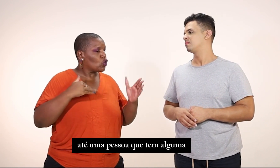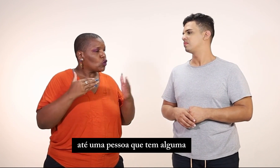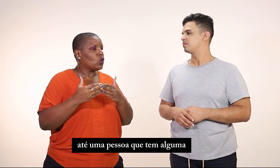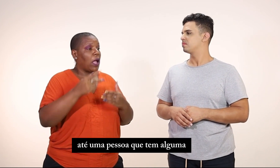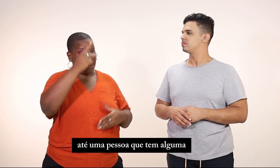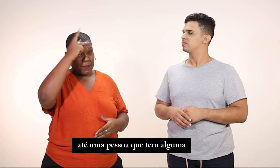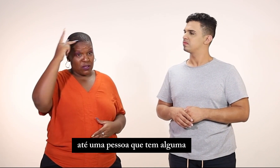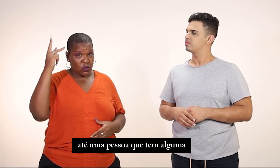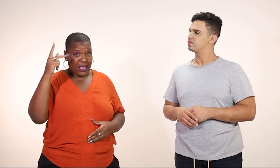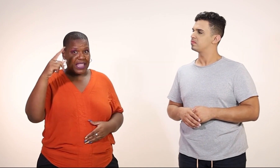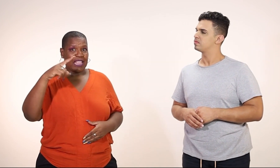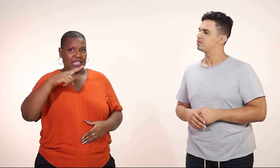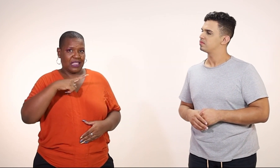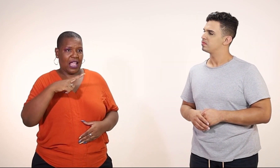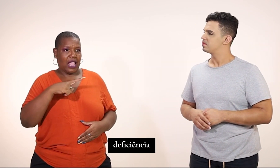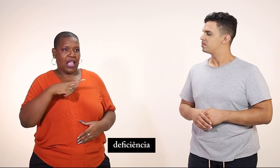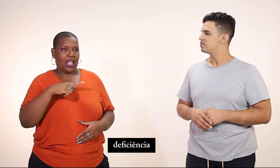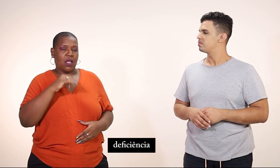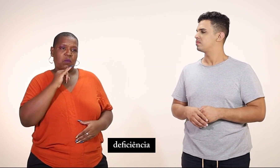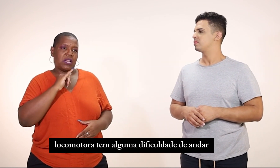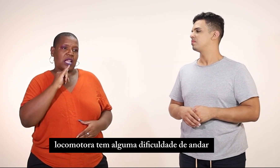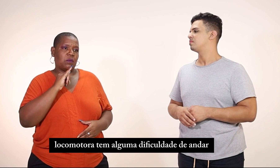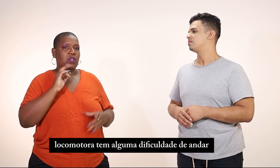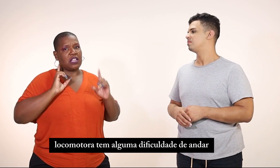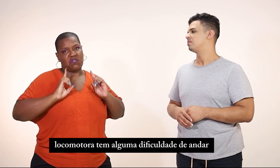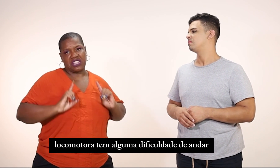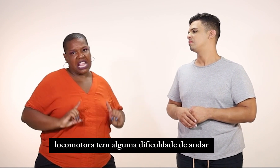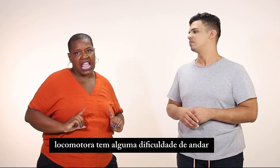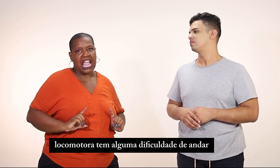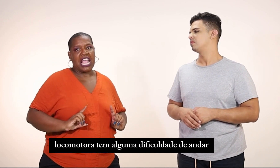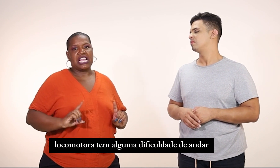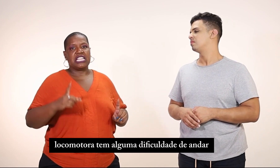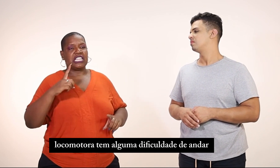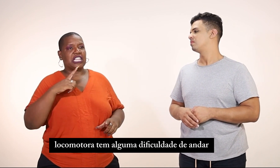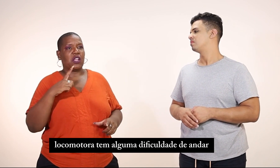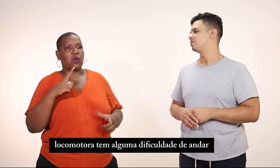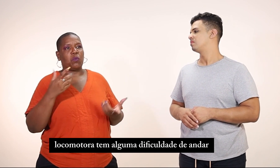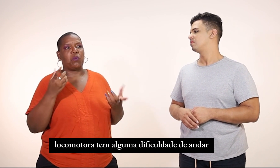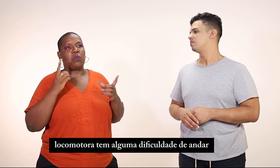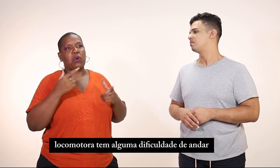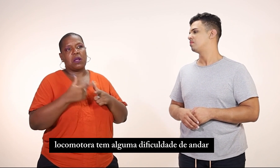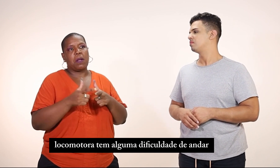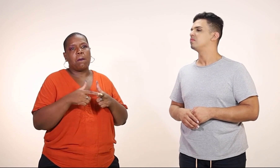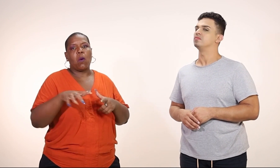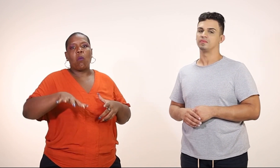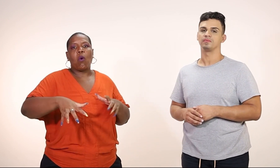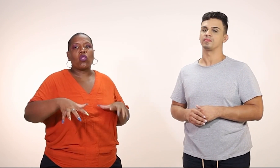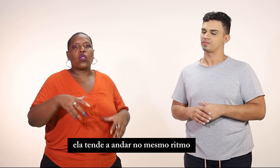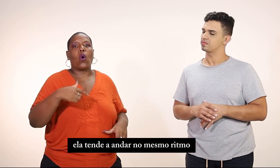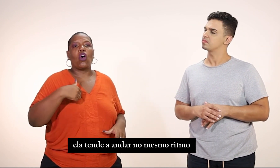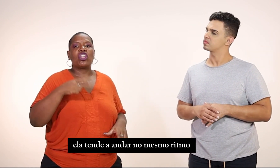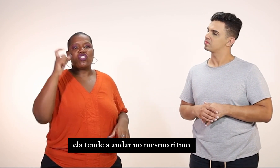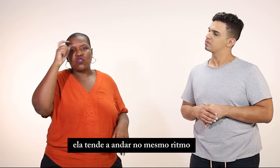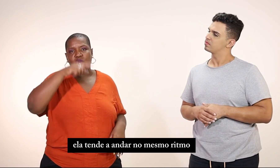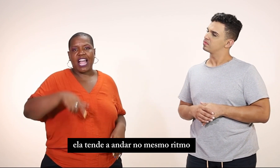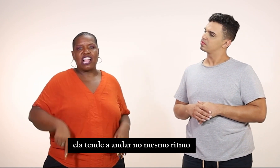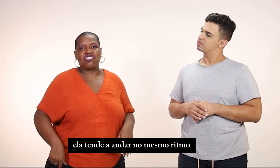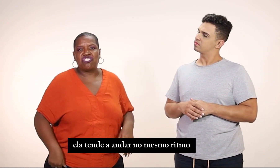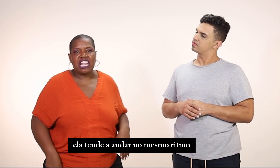tem alguma deficiência locomotora, tem alguma dificuldade de andar, ela tende a andar no